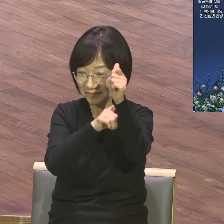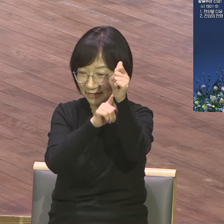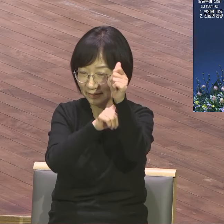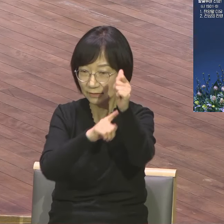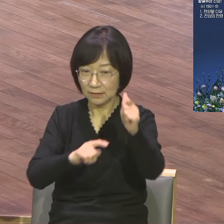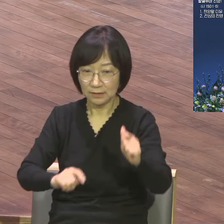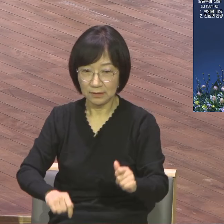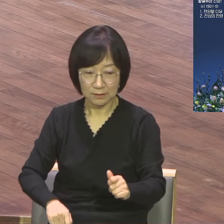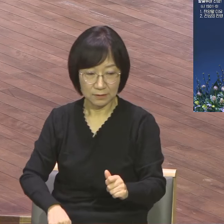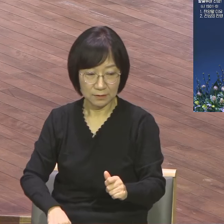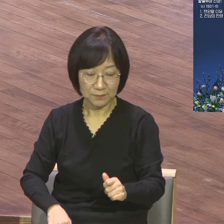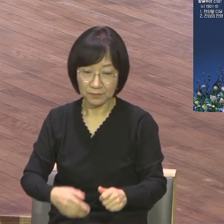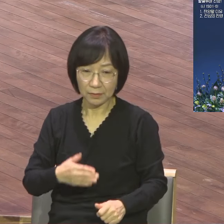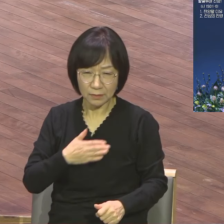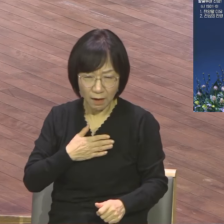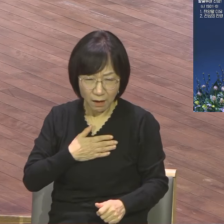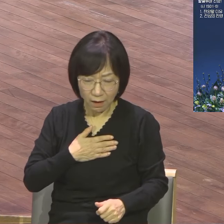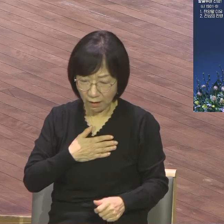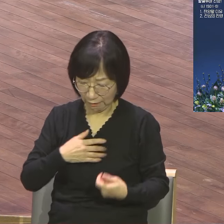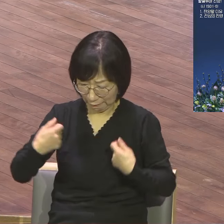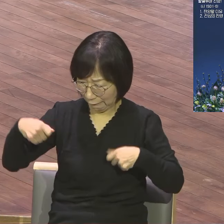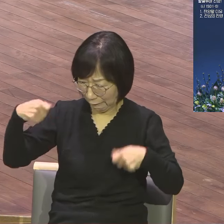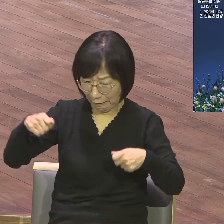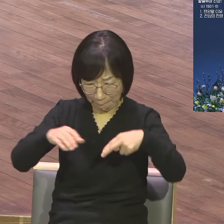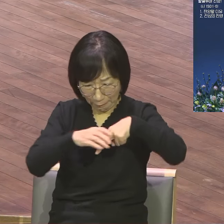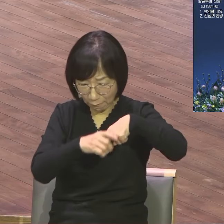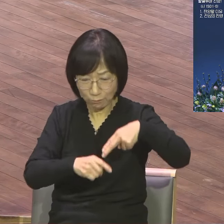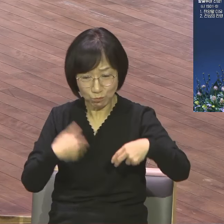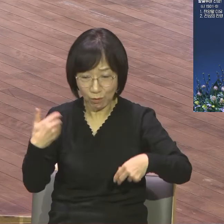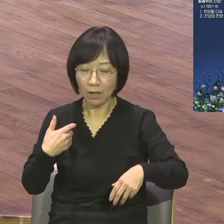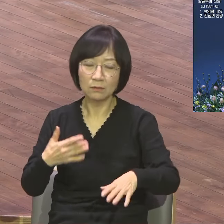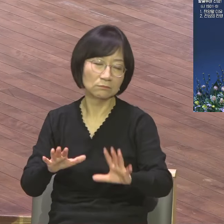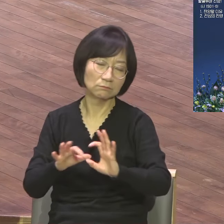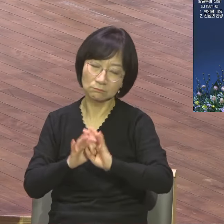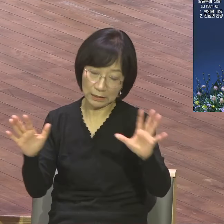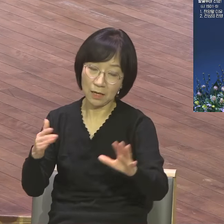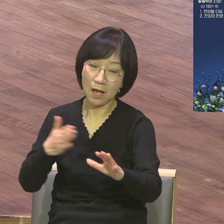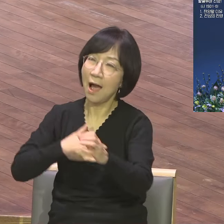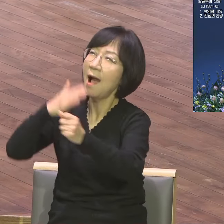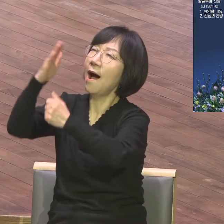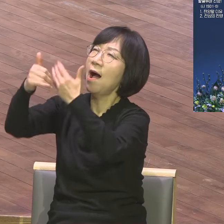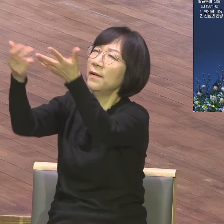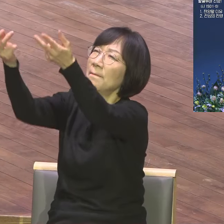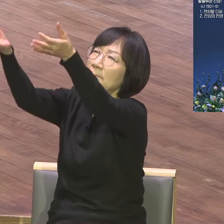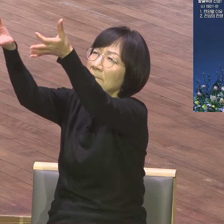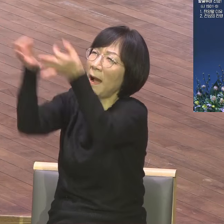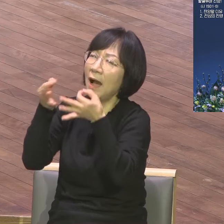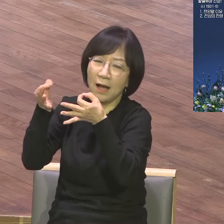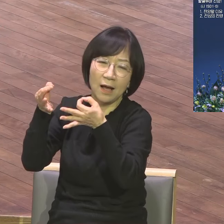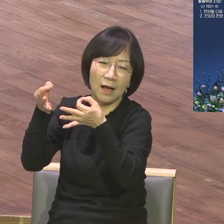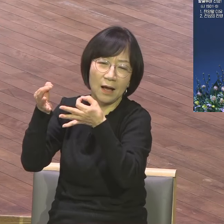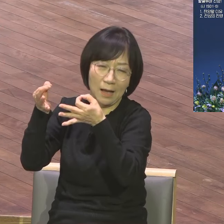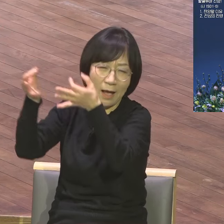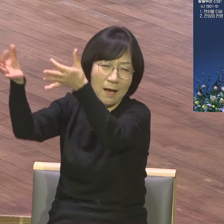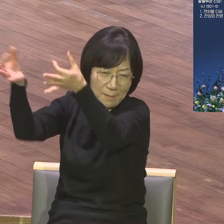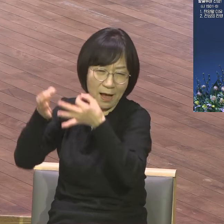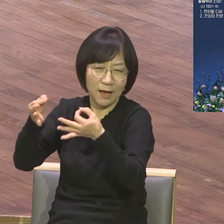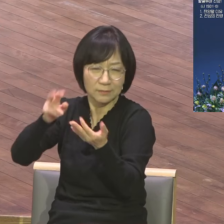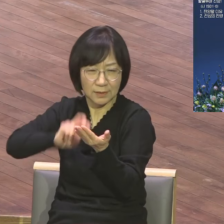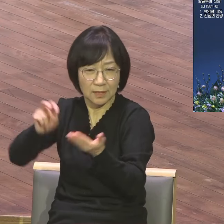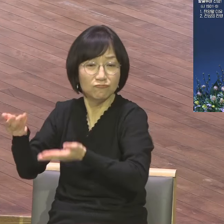행위는 여호와 앞에서 한 것이다 그랬어요. 내가 이보다 더 낮아져서